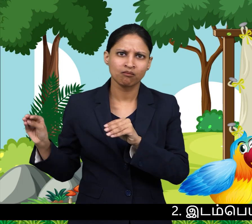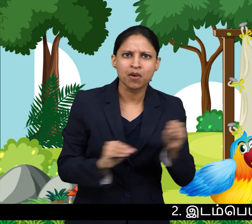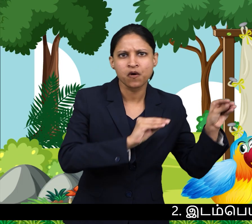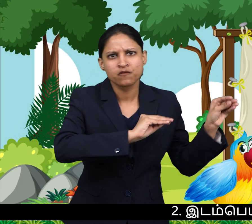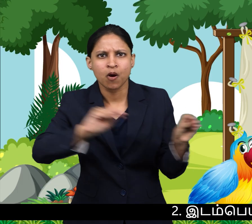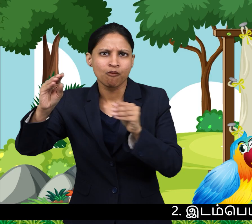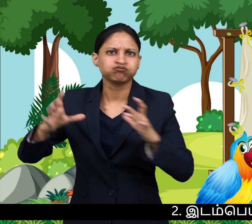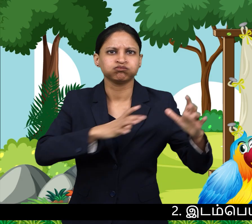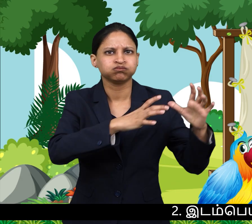இடம்பெயரும் பறவைகள்,